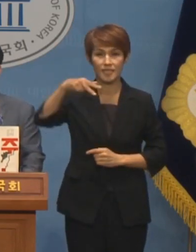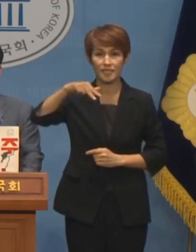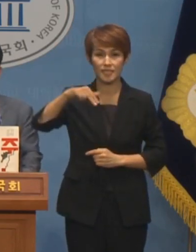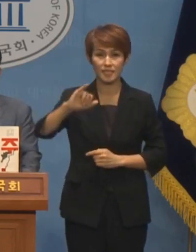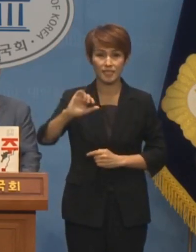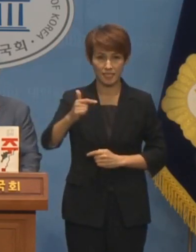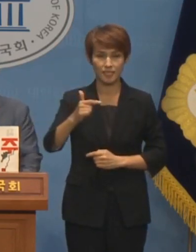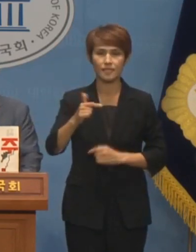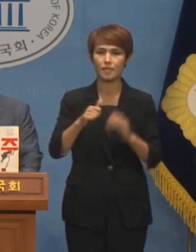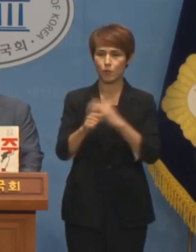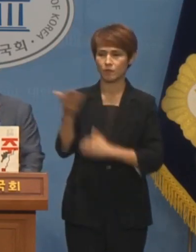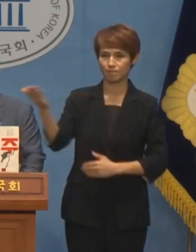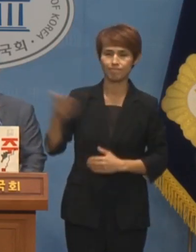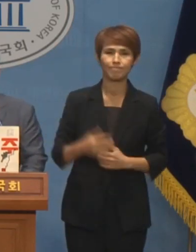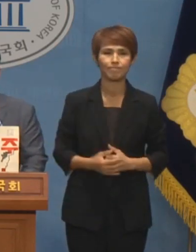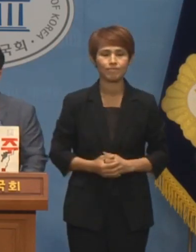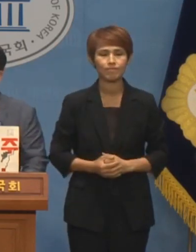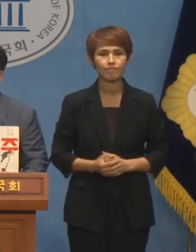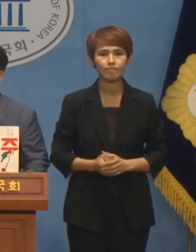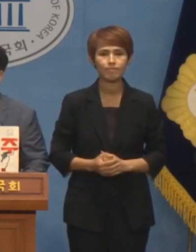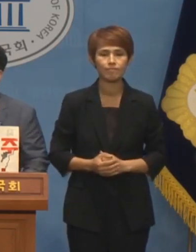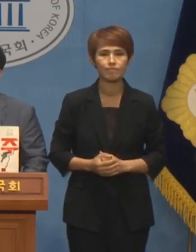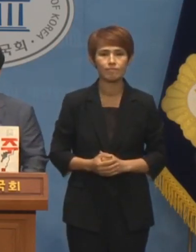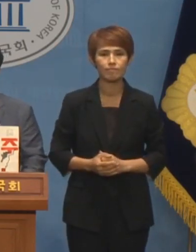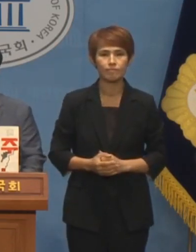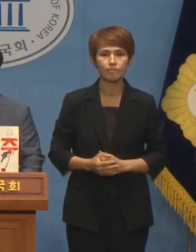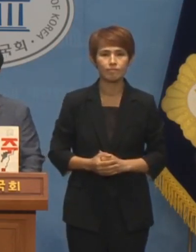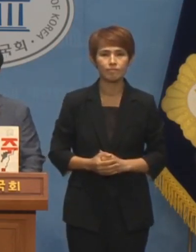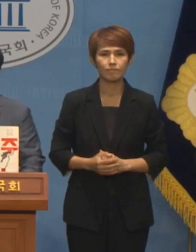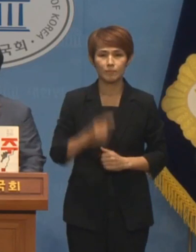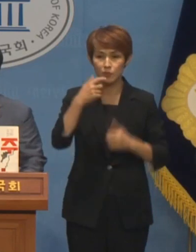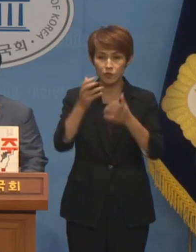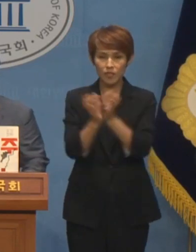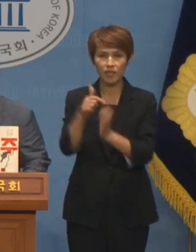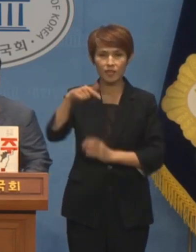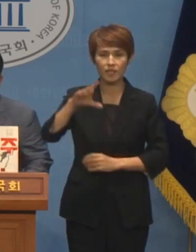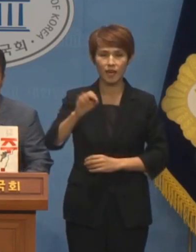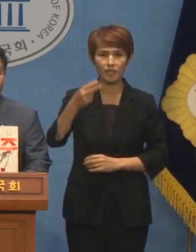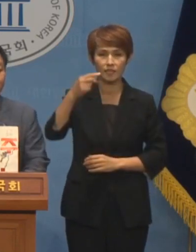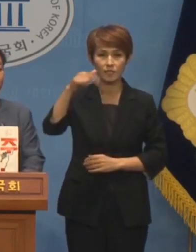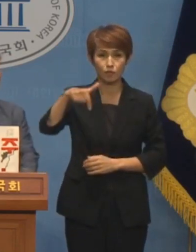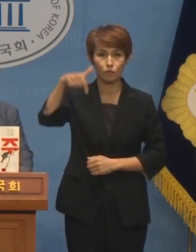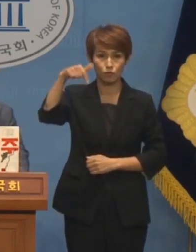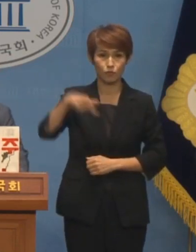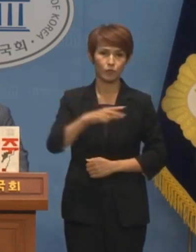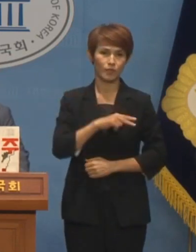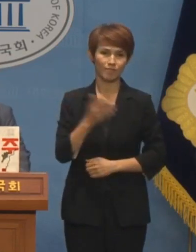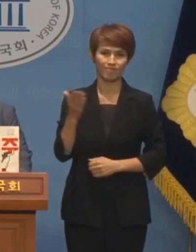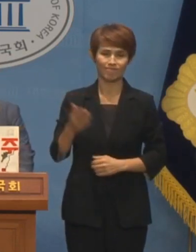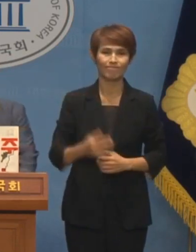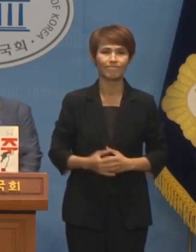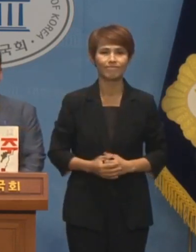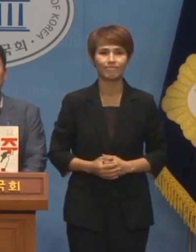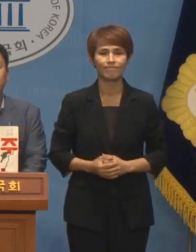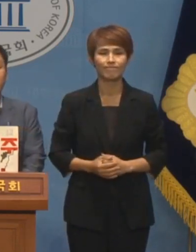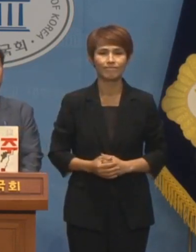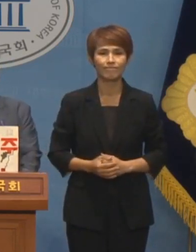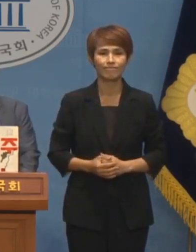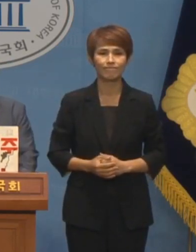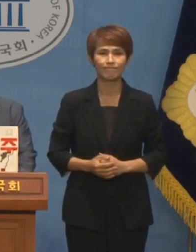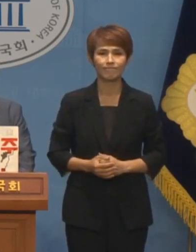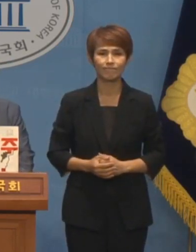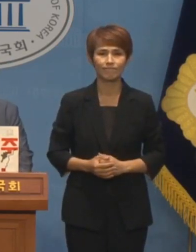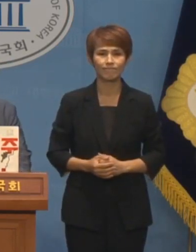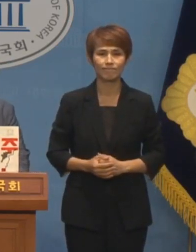주셨습니다. 오늘 기자회견 주최해 주신 민주당 강득구 의원님 참여하셨습니다. 역시 공동 주최해